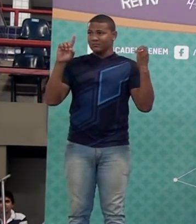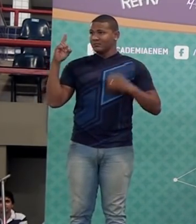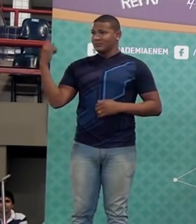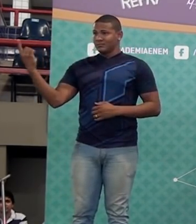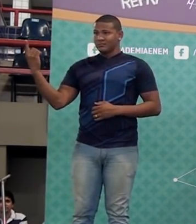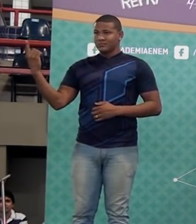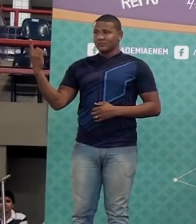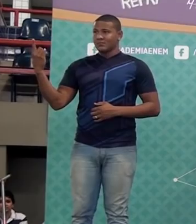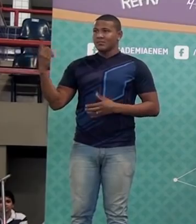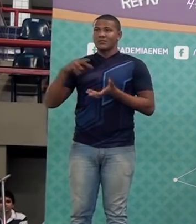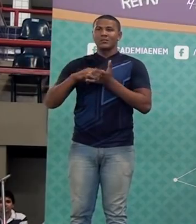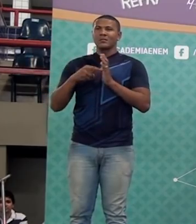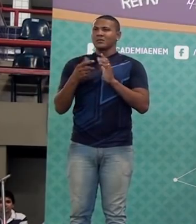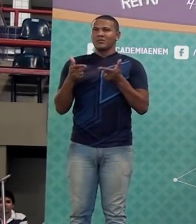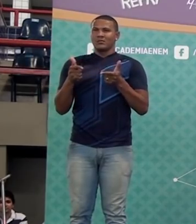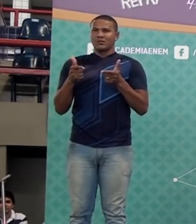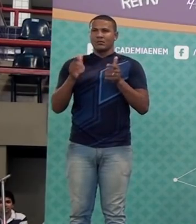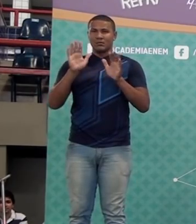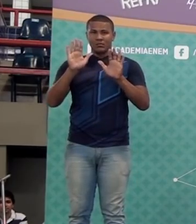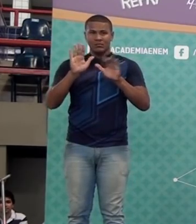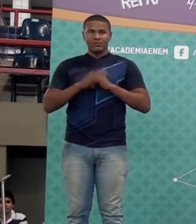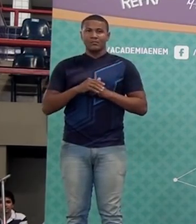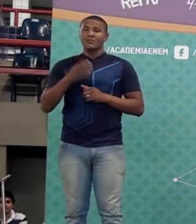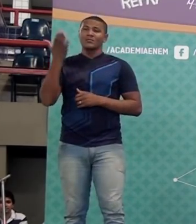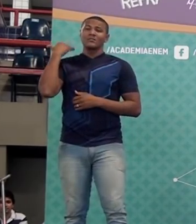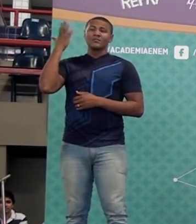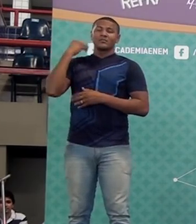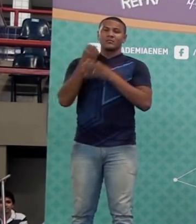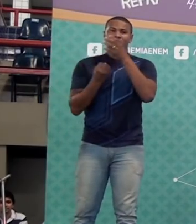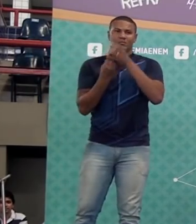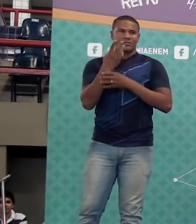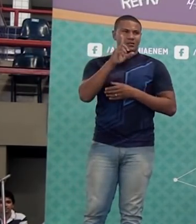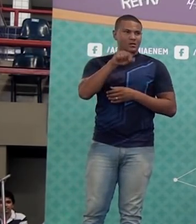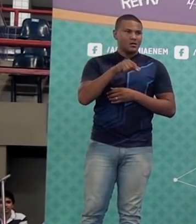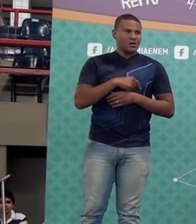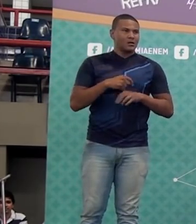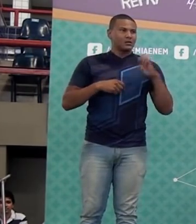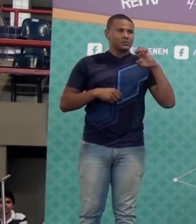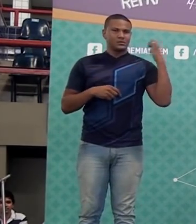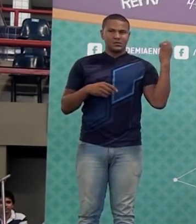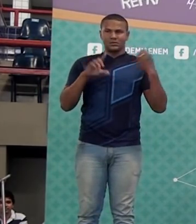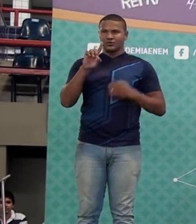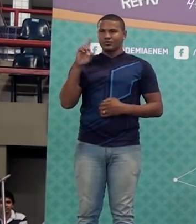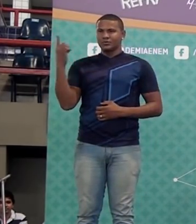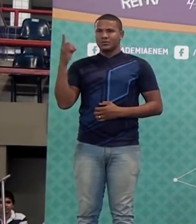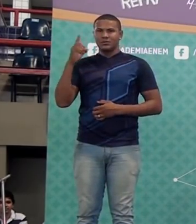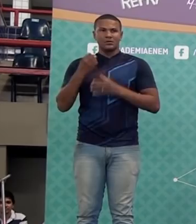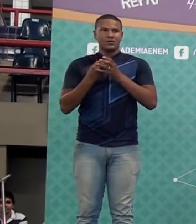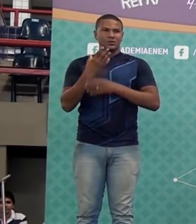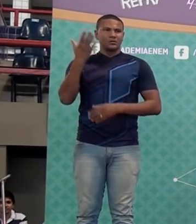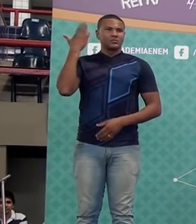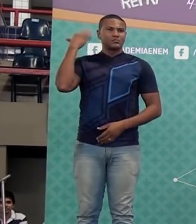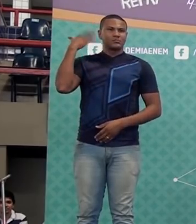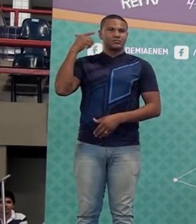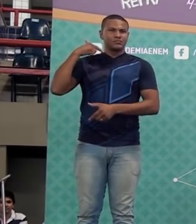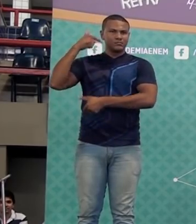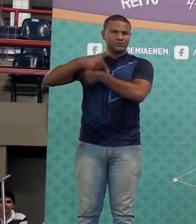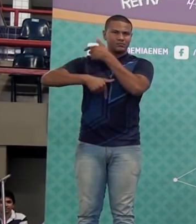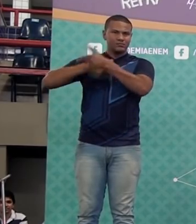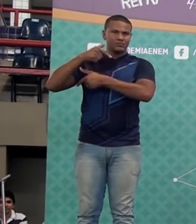termo político, esquerda e direita, surgiu na época da Revolução Francesa. Vocês lembram disso, né? Na época da Revolução